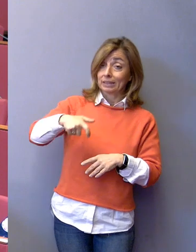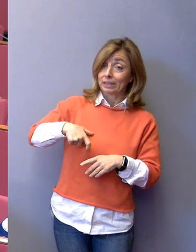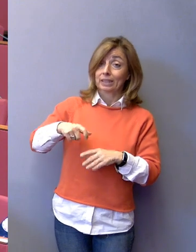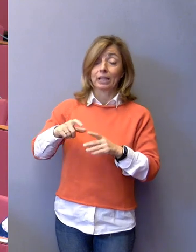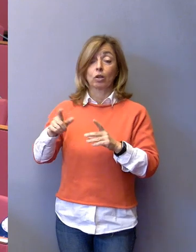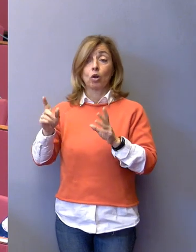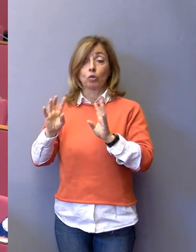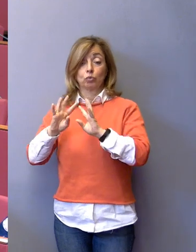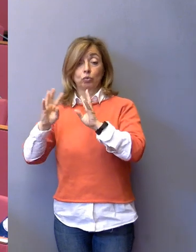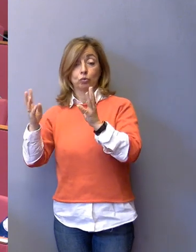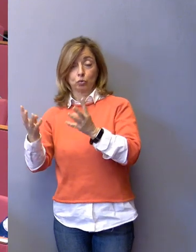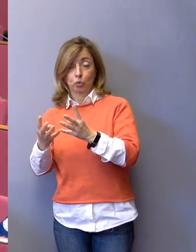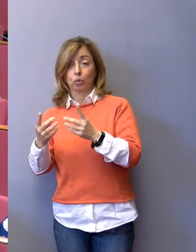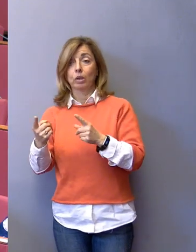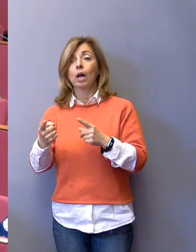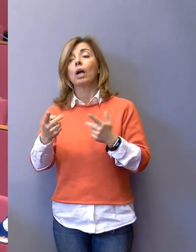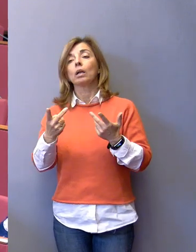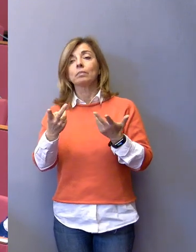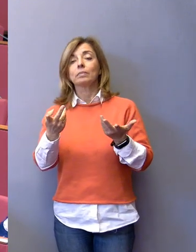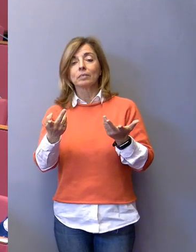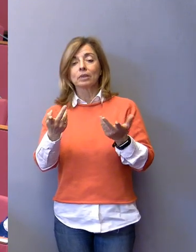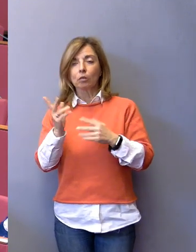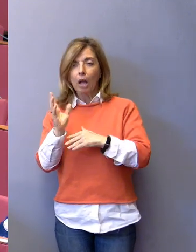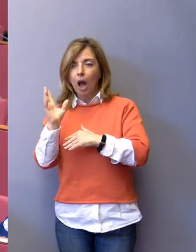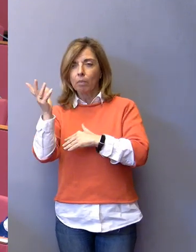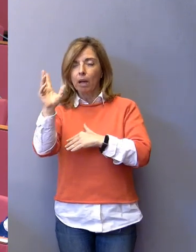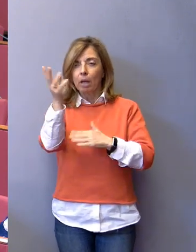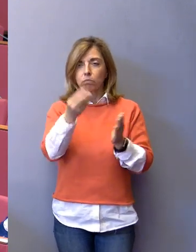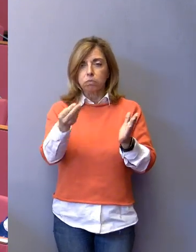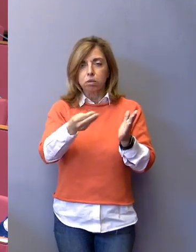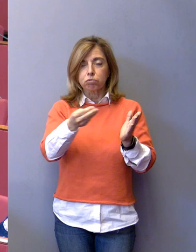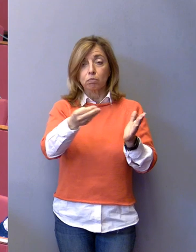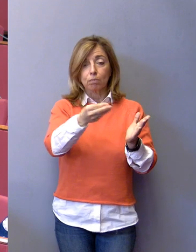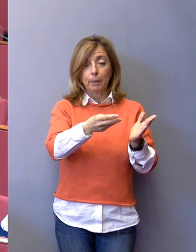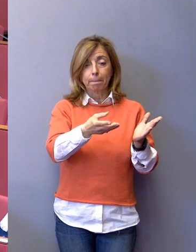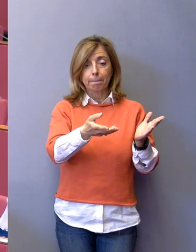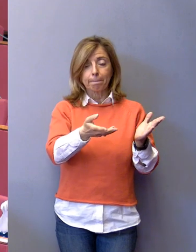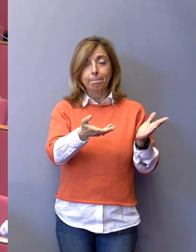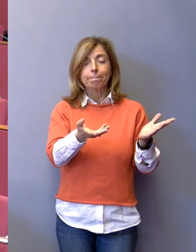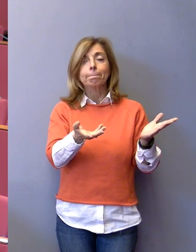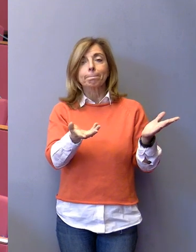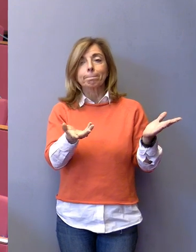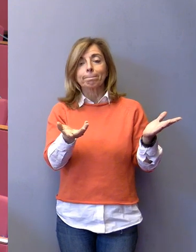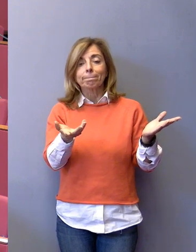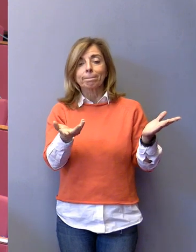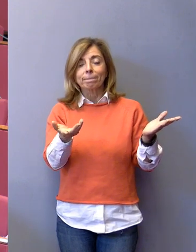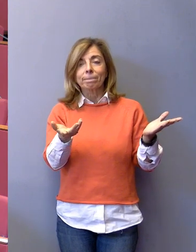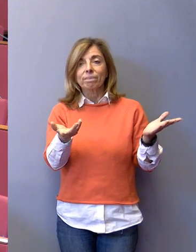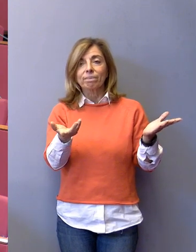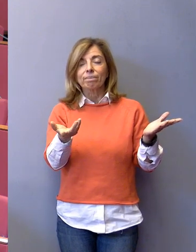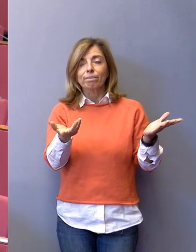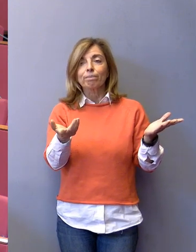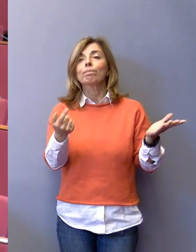fluire di alberi dal implementazione di cui parlate per i Teti verdi